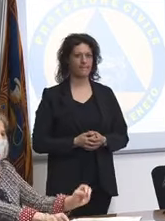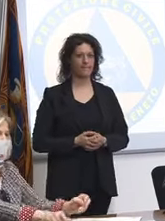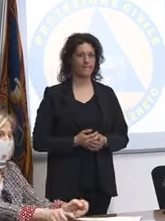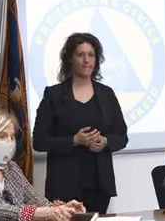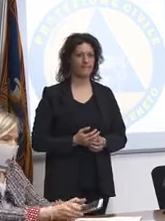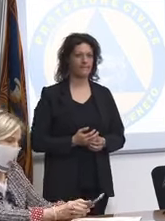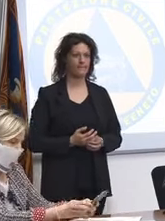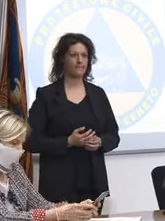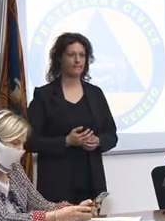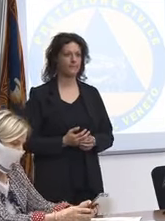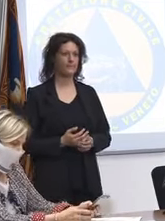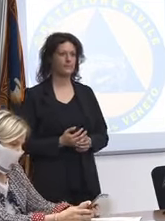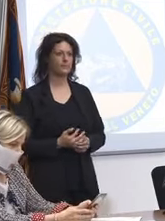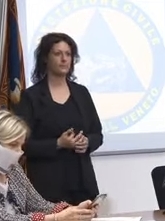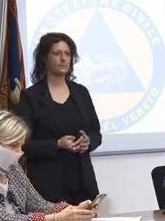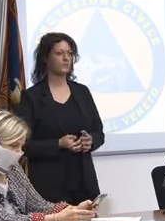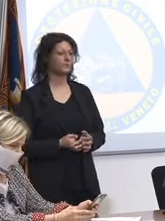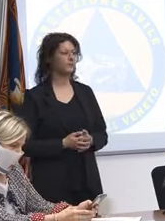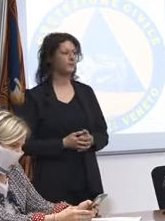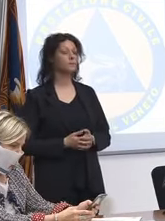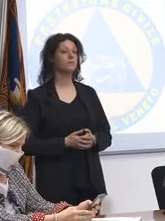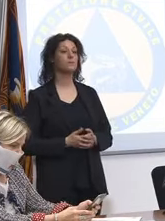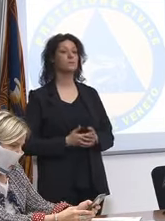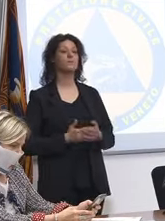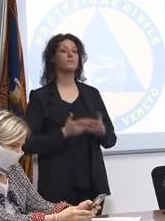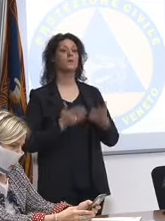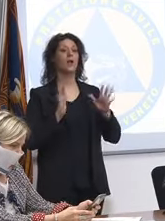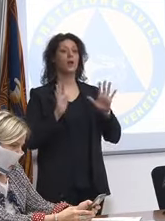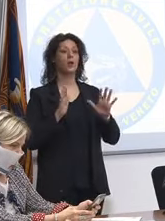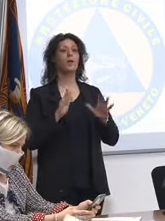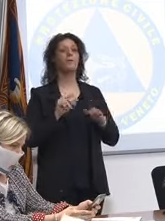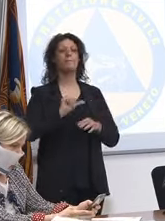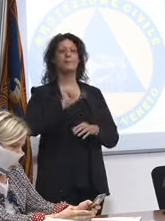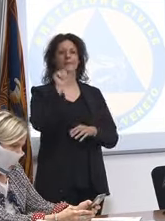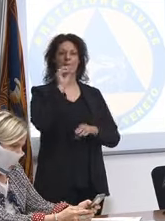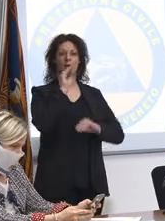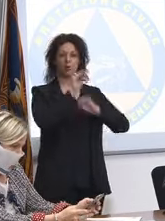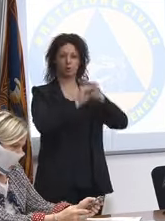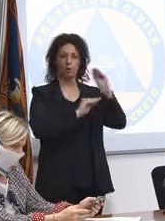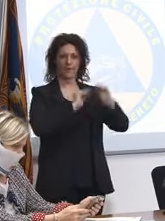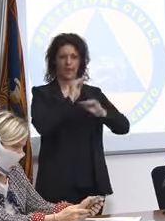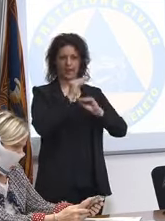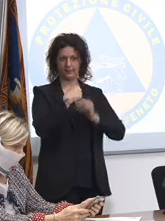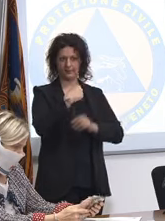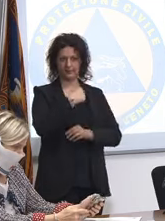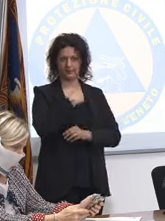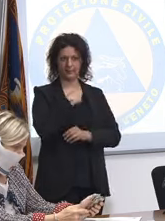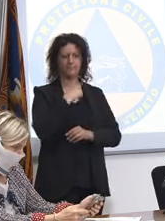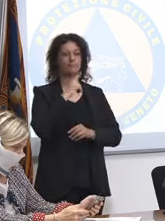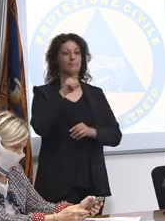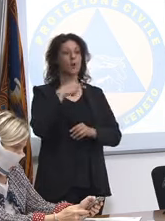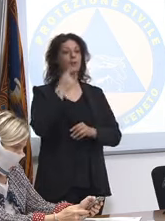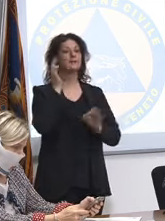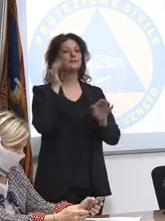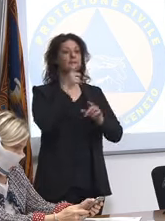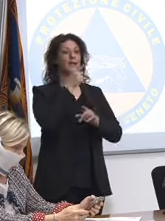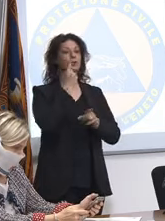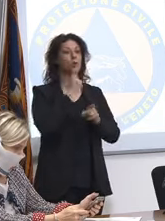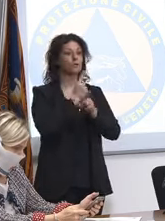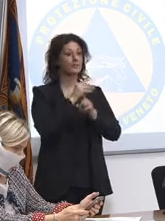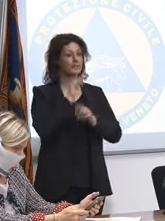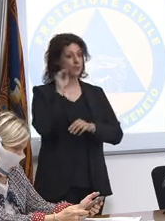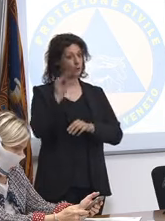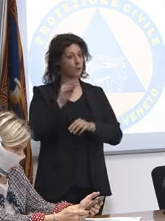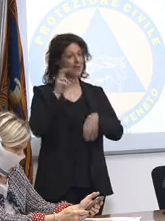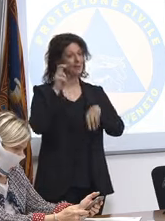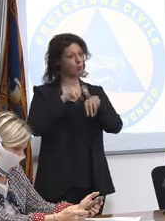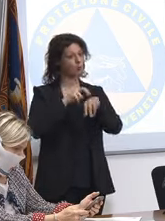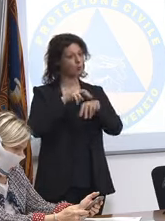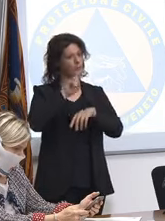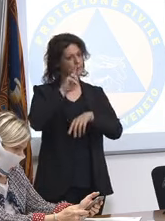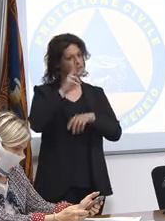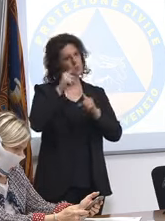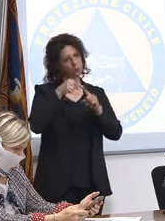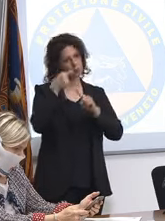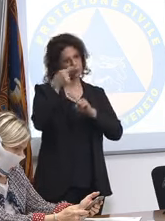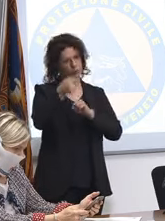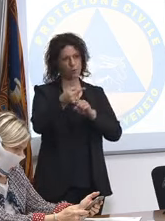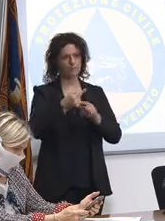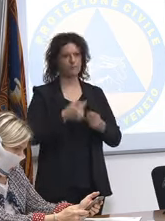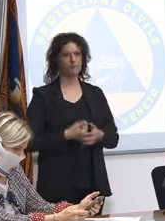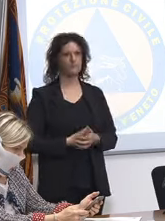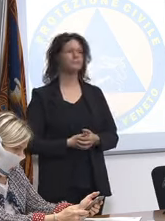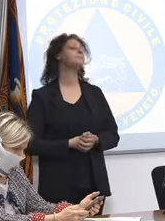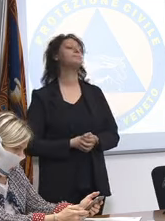Allora, è stata una se volete facciamo prima un blocco a me e dopodiché magari se dovete chiedere alla dottoressa. Allora, Bazzani,